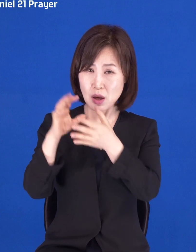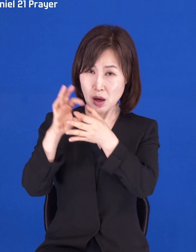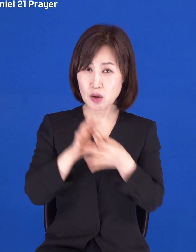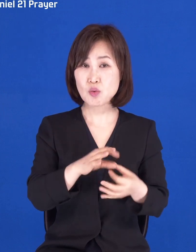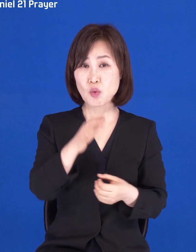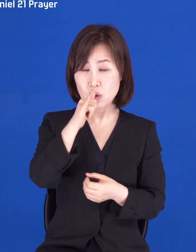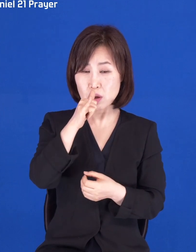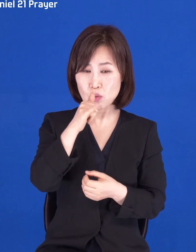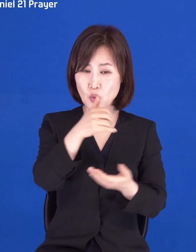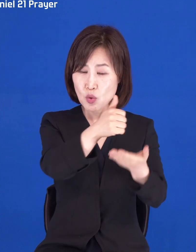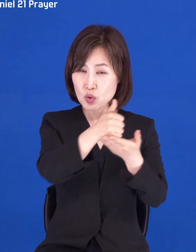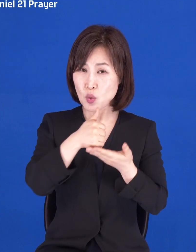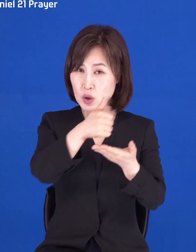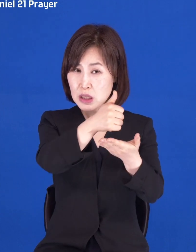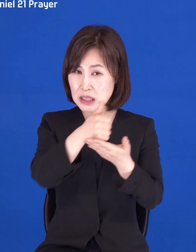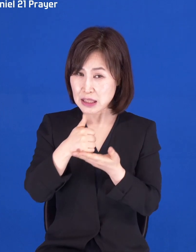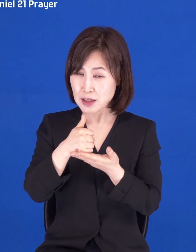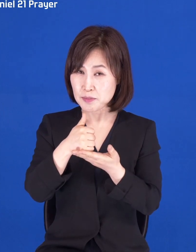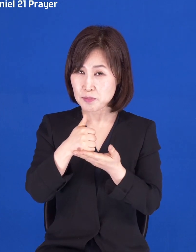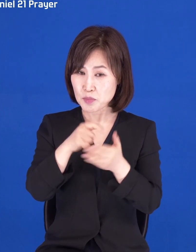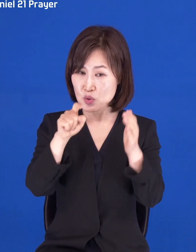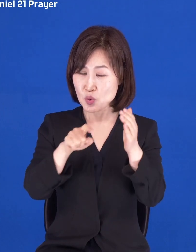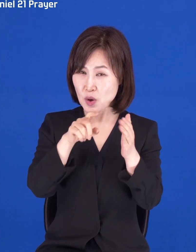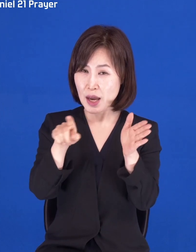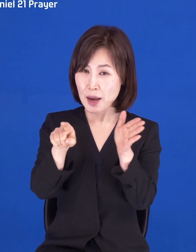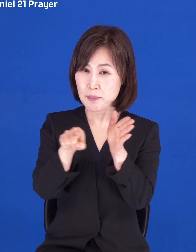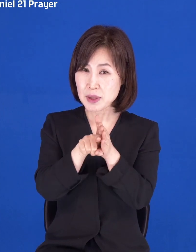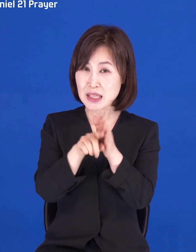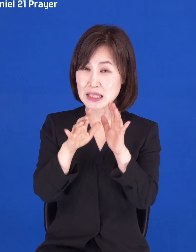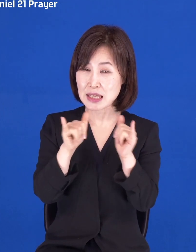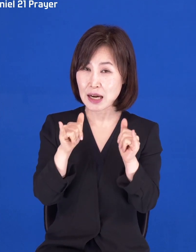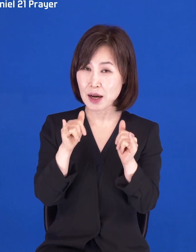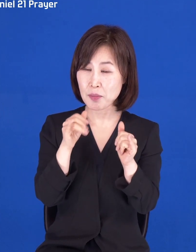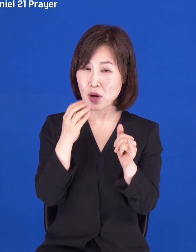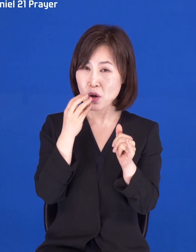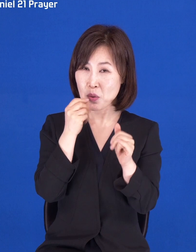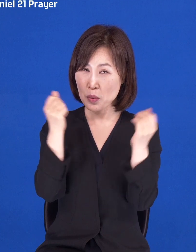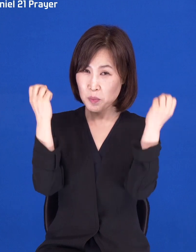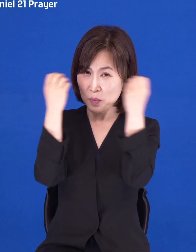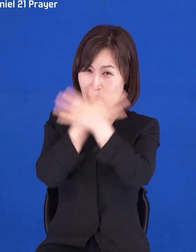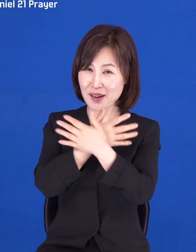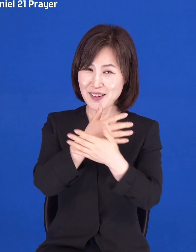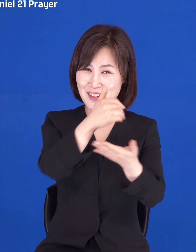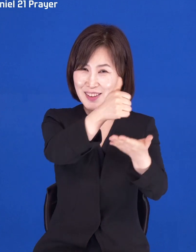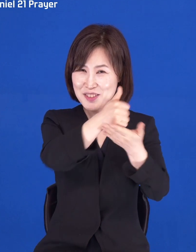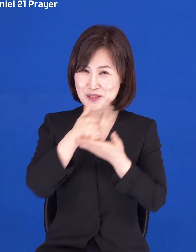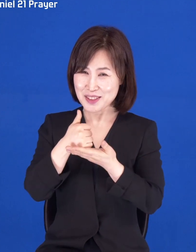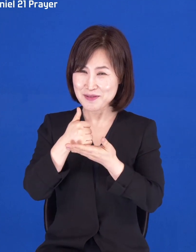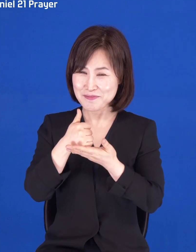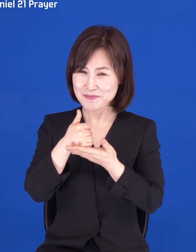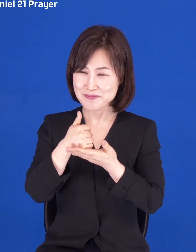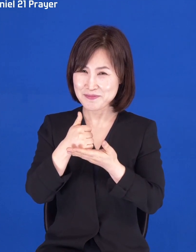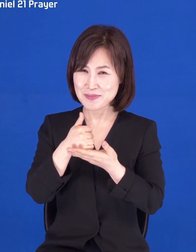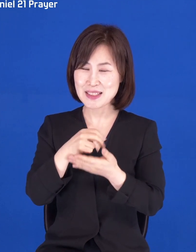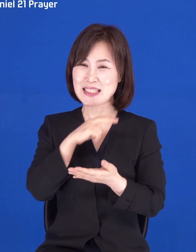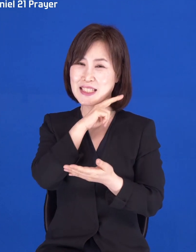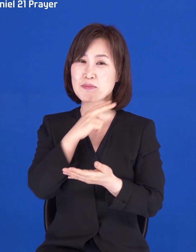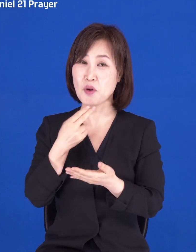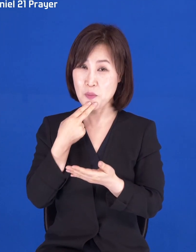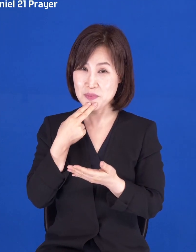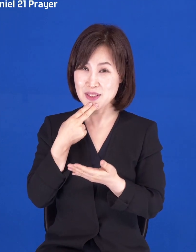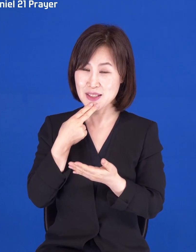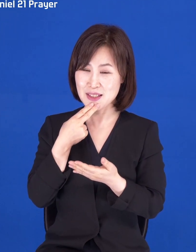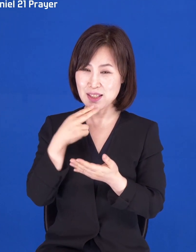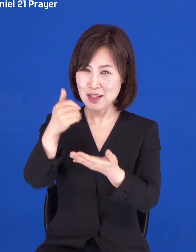그 손님들의 틈에 신앙인들이 끼어서 사람들의 주변의 의심을 피해 우리